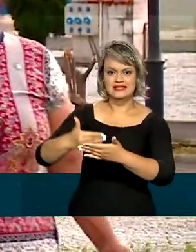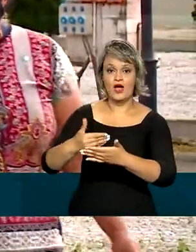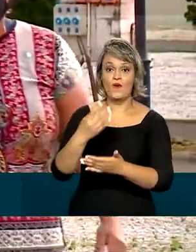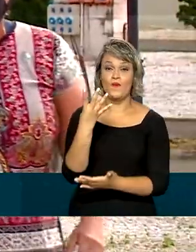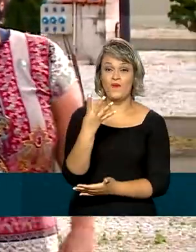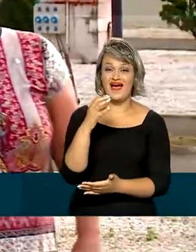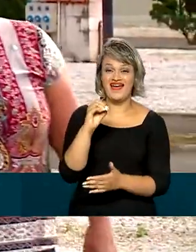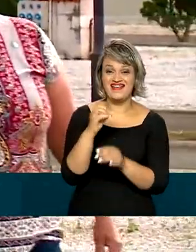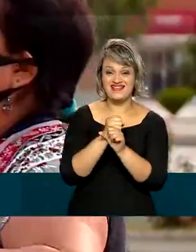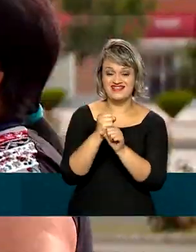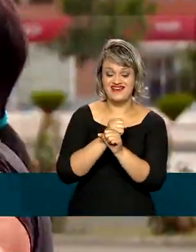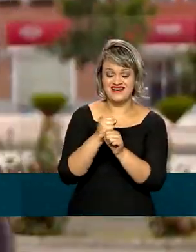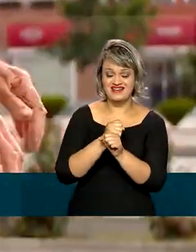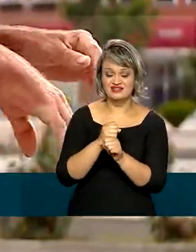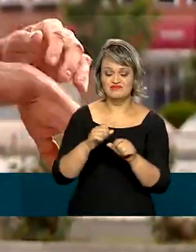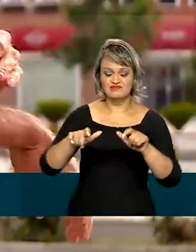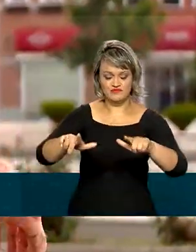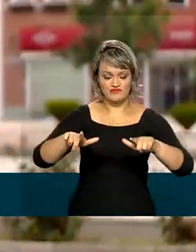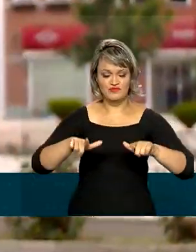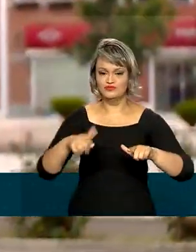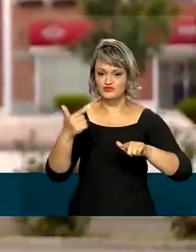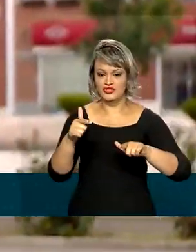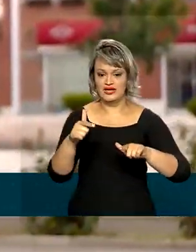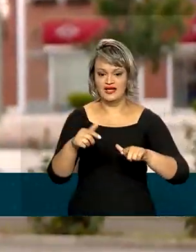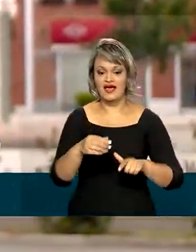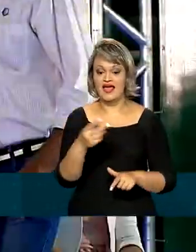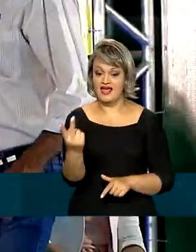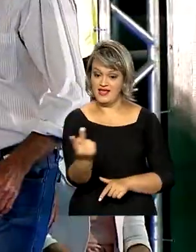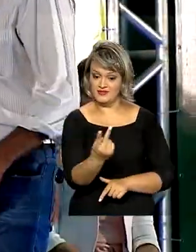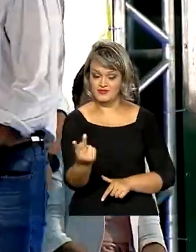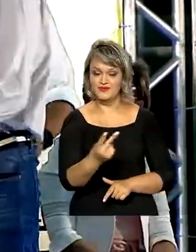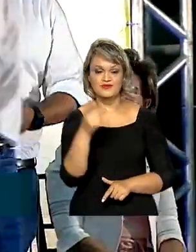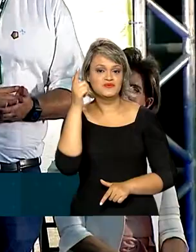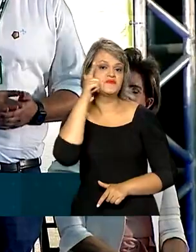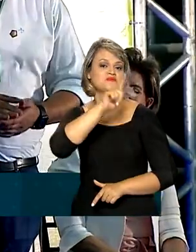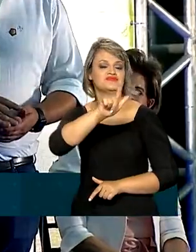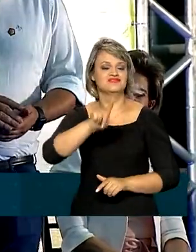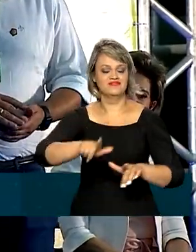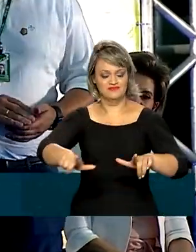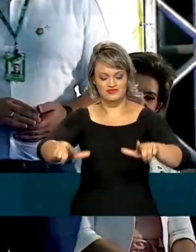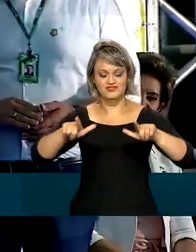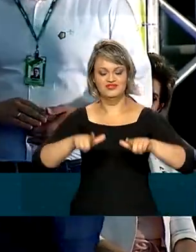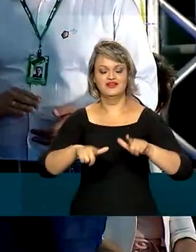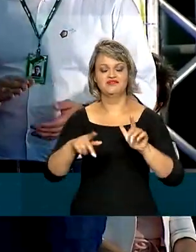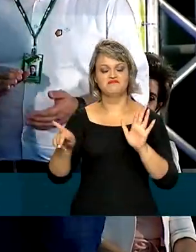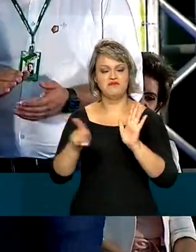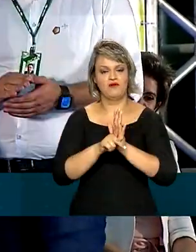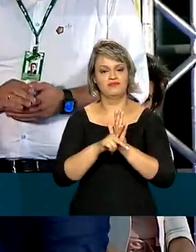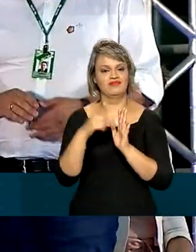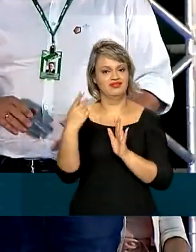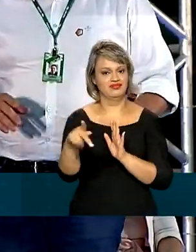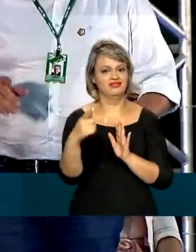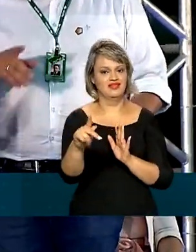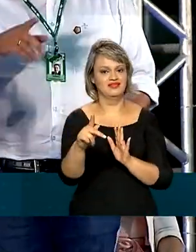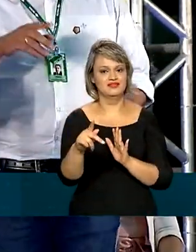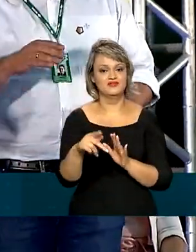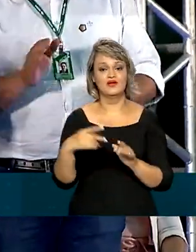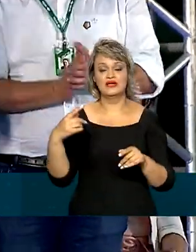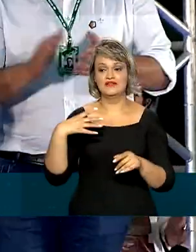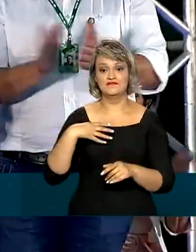40 anos como assentados, seu Nadir e dona Antônia finalmente receberam o título da propriedade onde